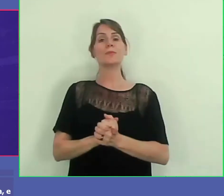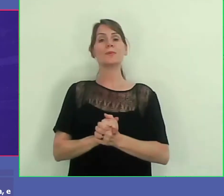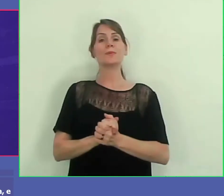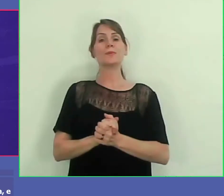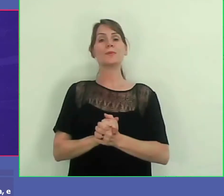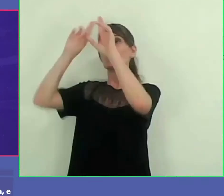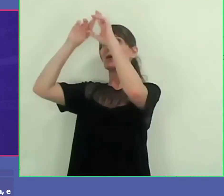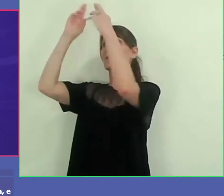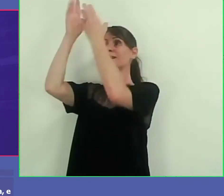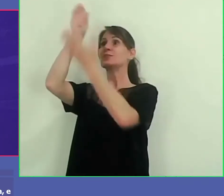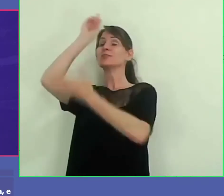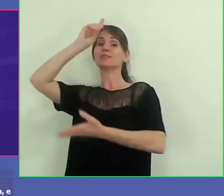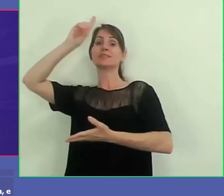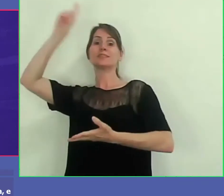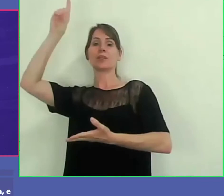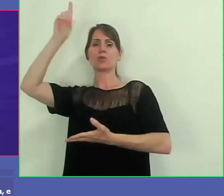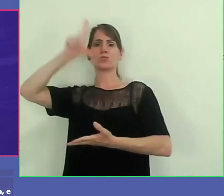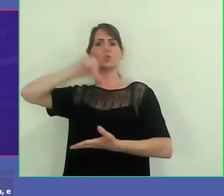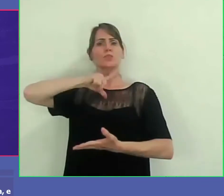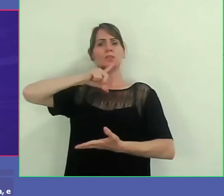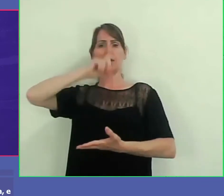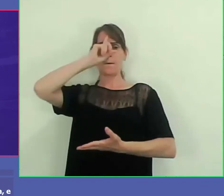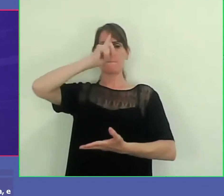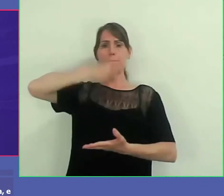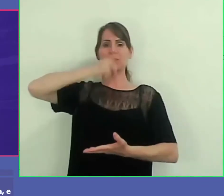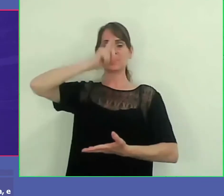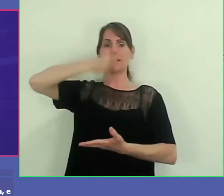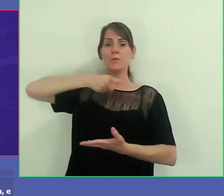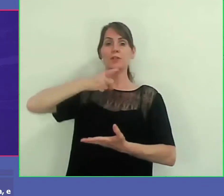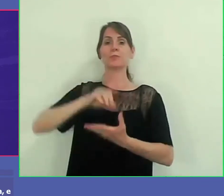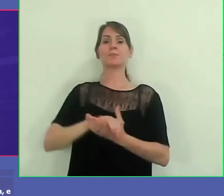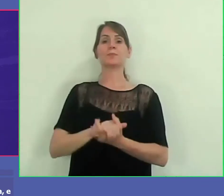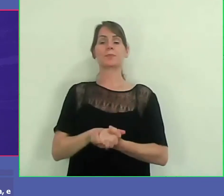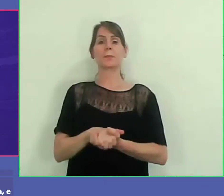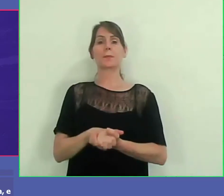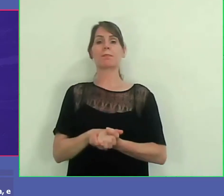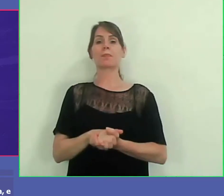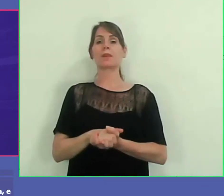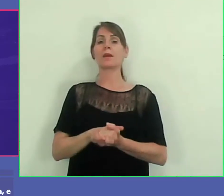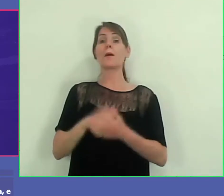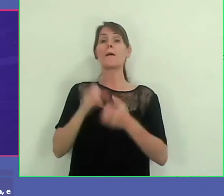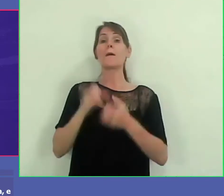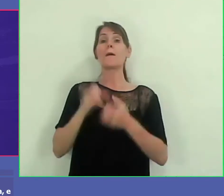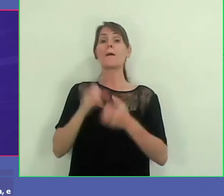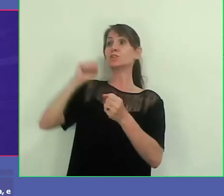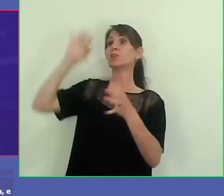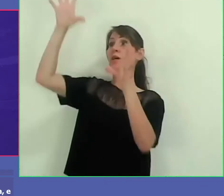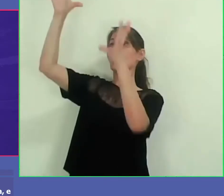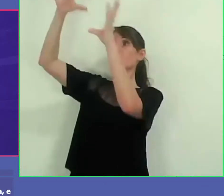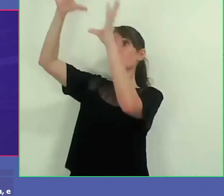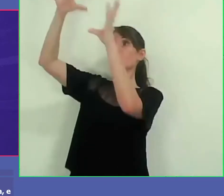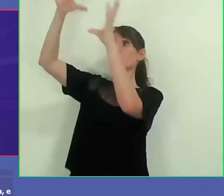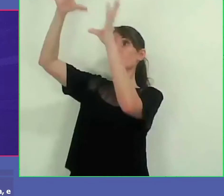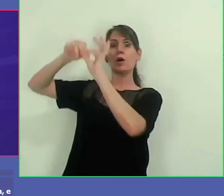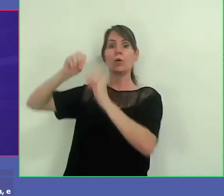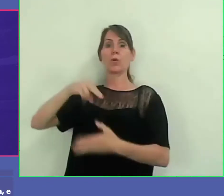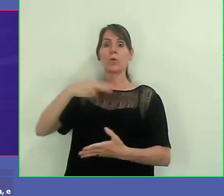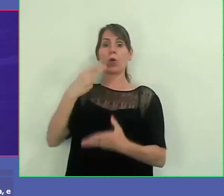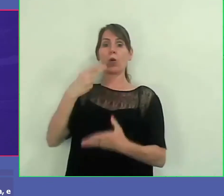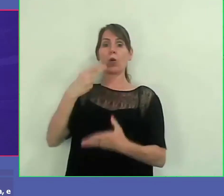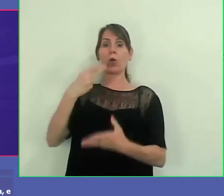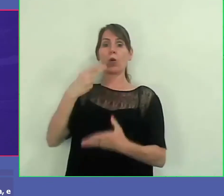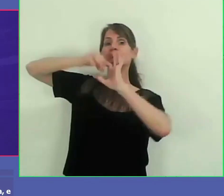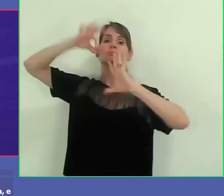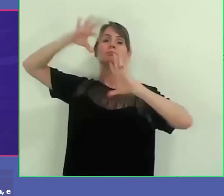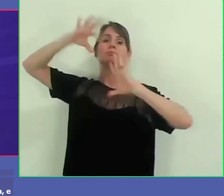possui autoridade de amarrar ou soltar aquele ou aquilo que